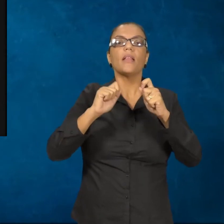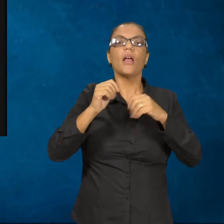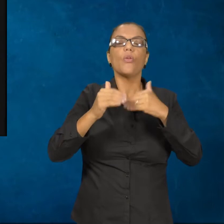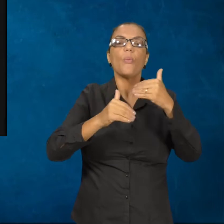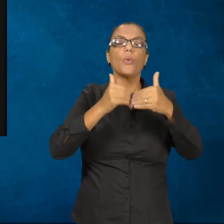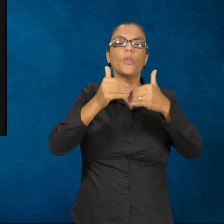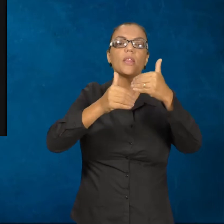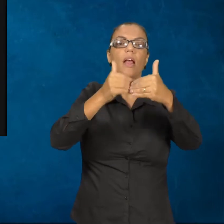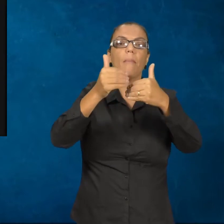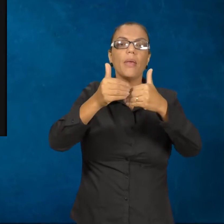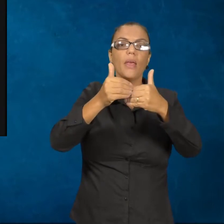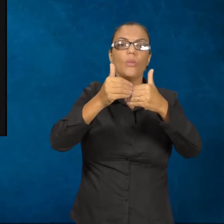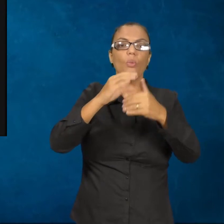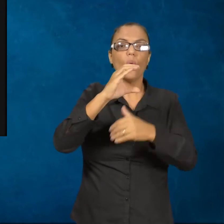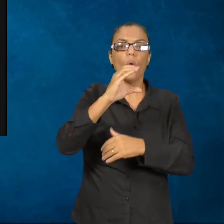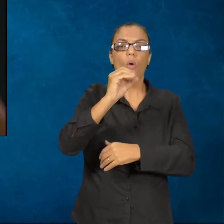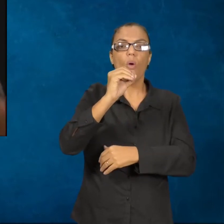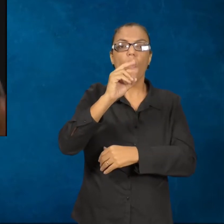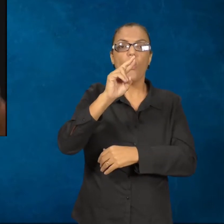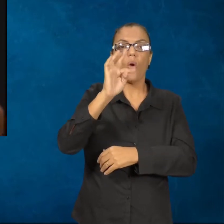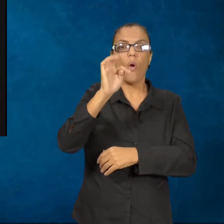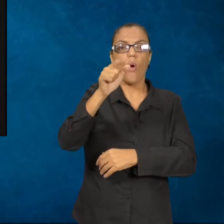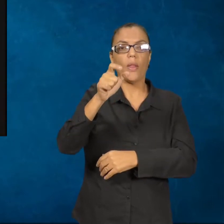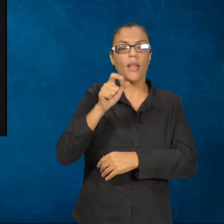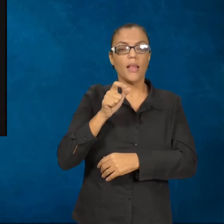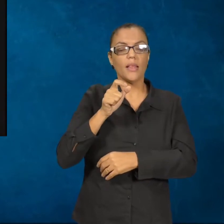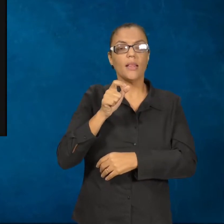em aproximadamente 4 séculos.